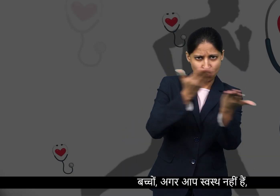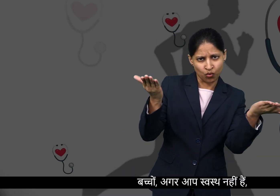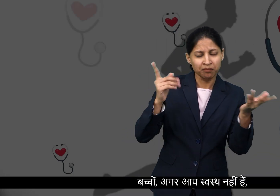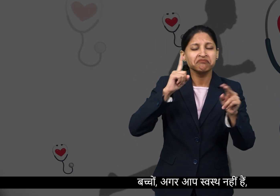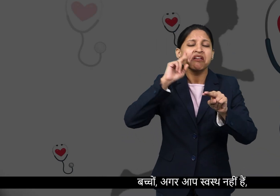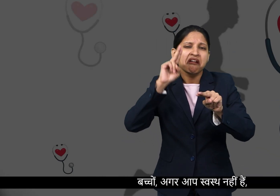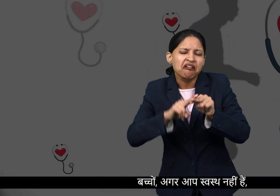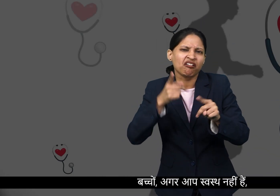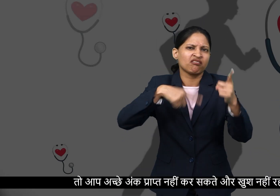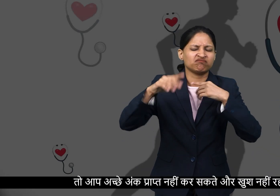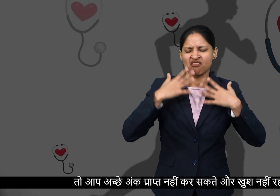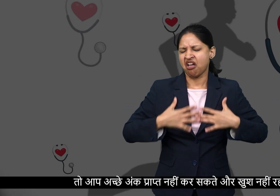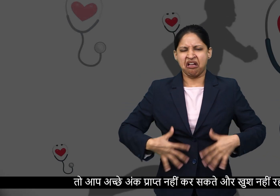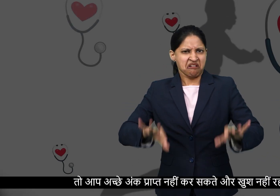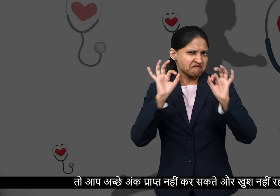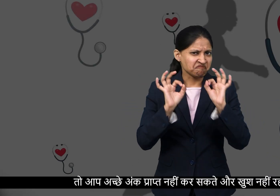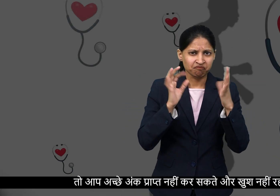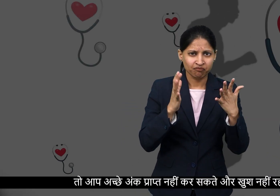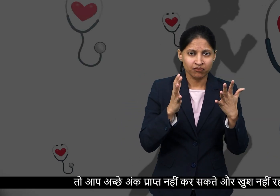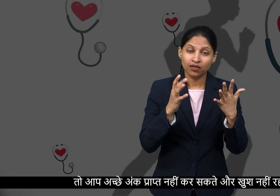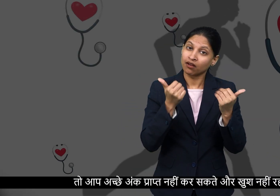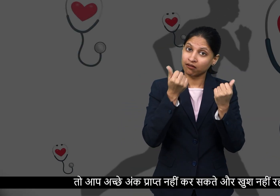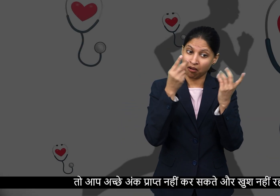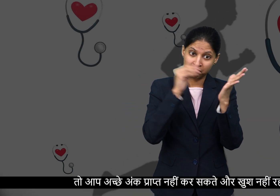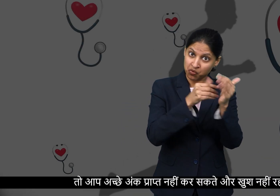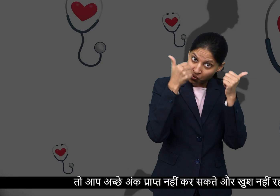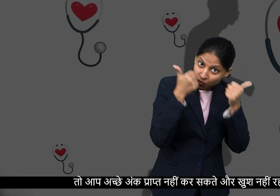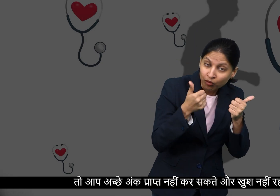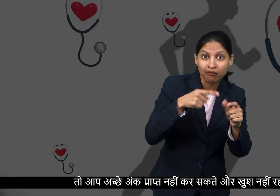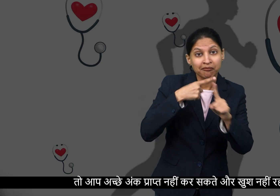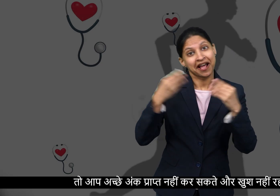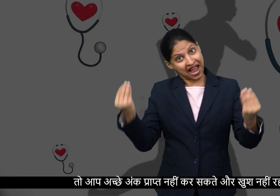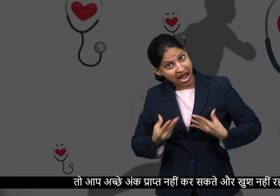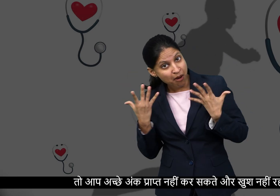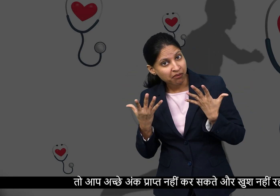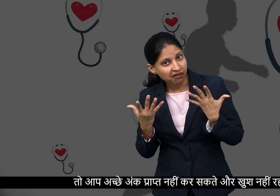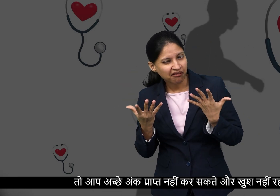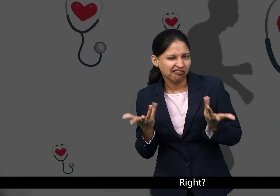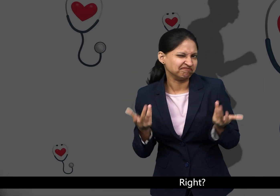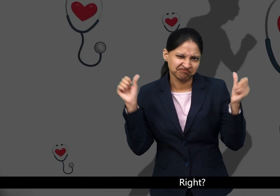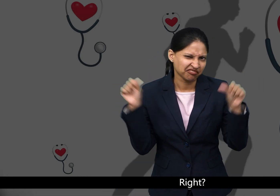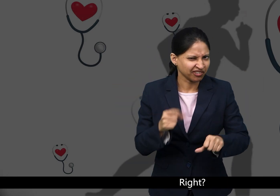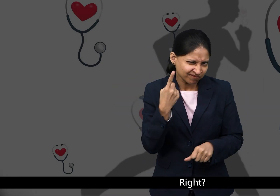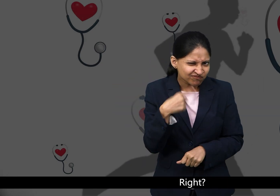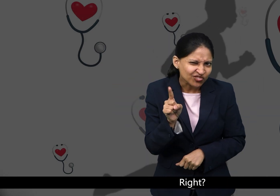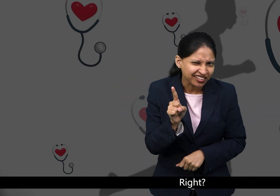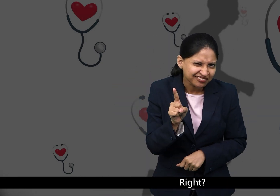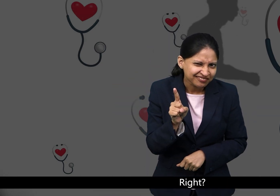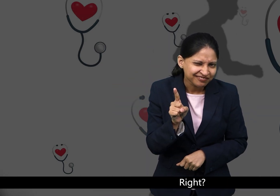अगर आप स्वस्थ नहीं हैं, तो आप अच्छे अंक प्राप्त नहीं कर सकते और खुश नहीं रह सकते, है ना?